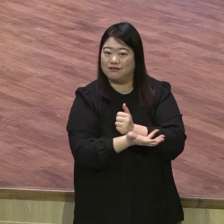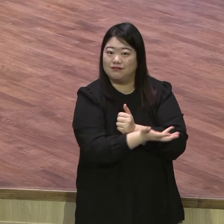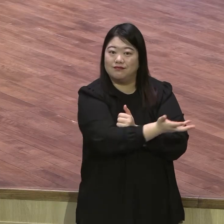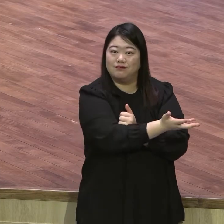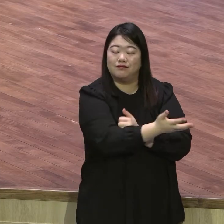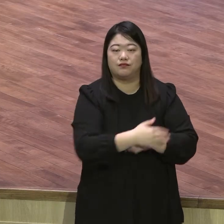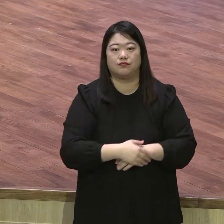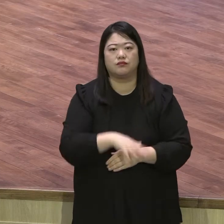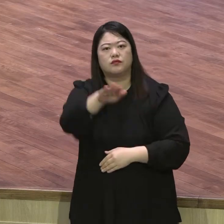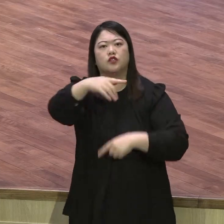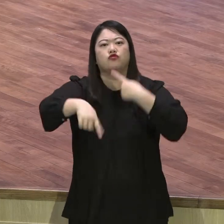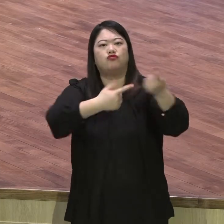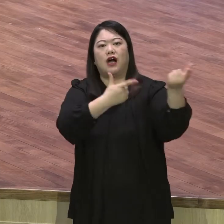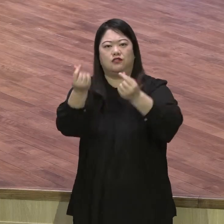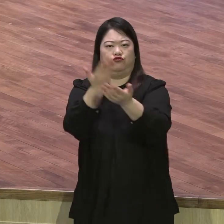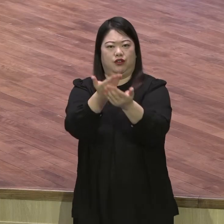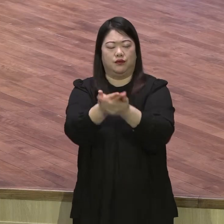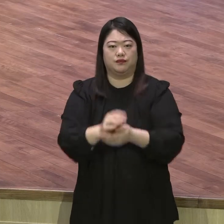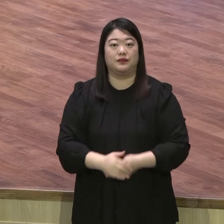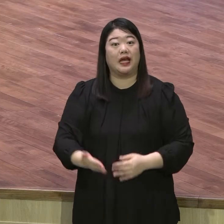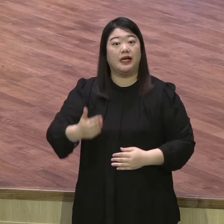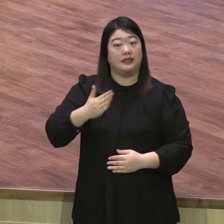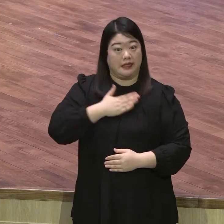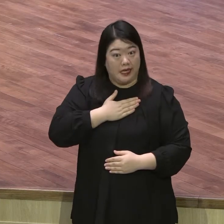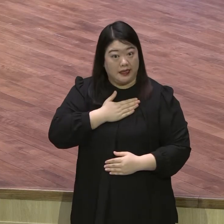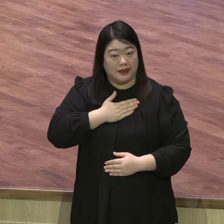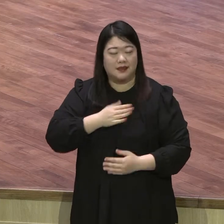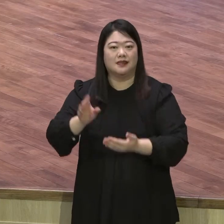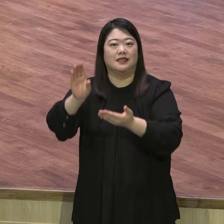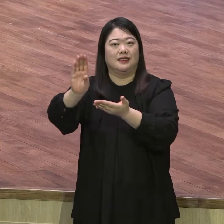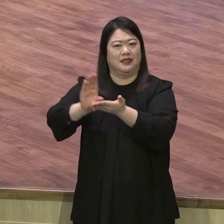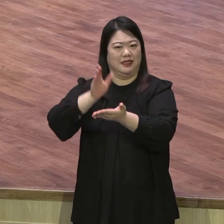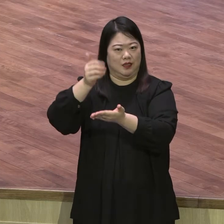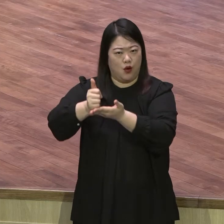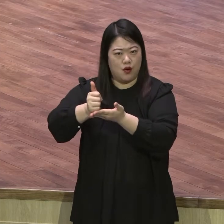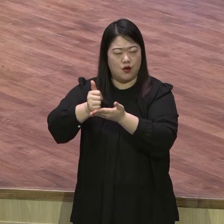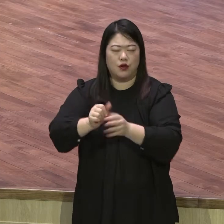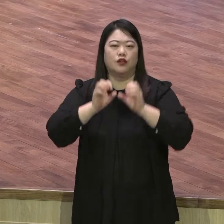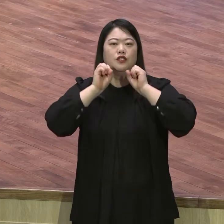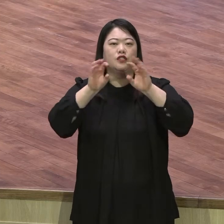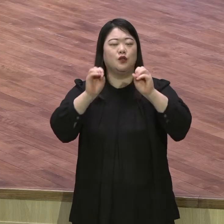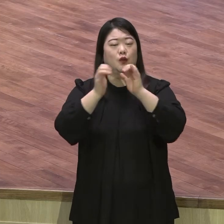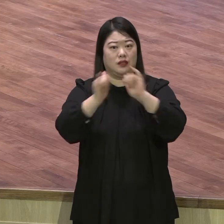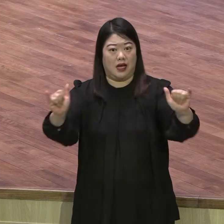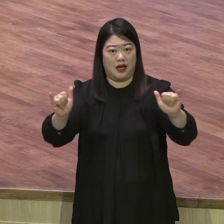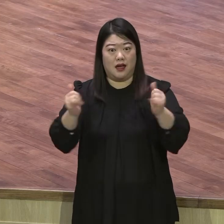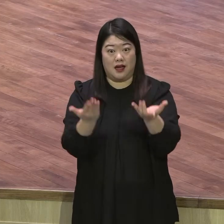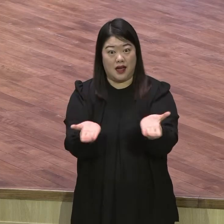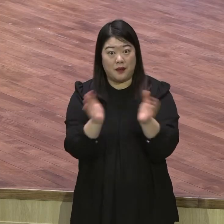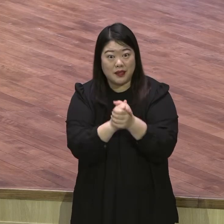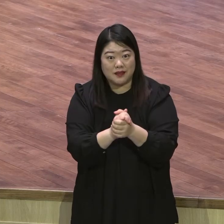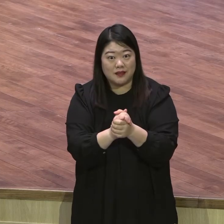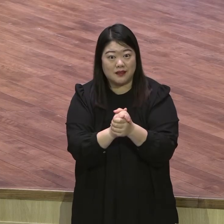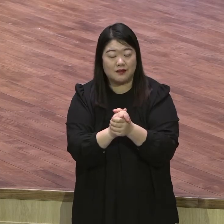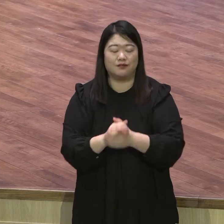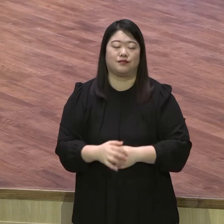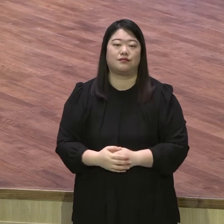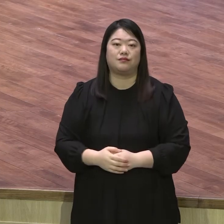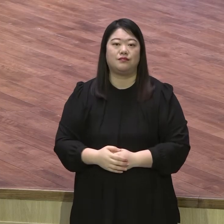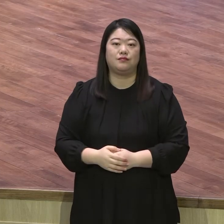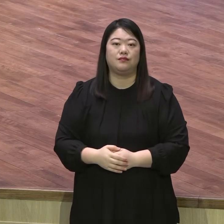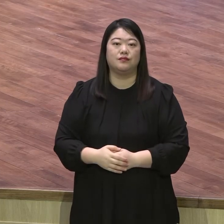우리 가족들 한번 따라하세요. 나는 그리스도의 사신이다. 아멘. 그